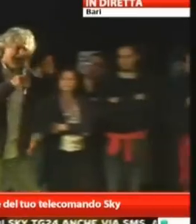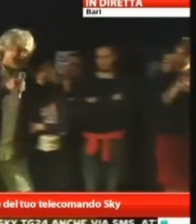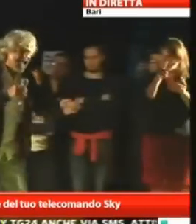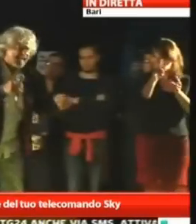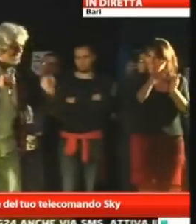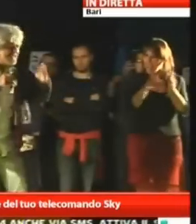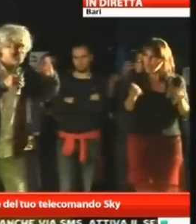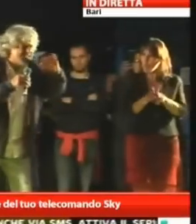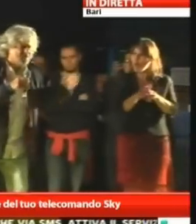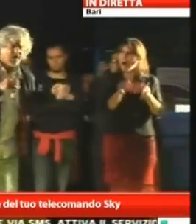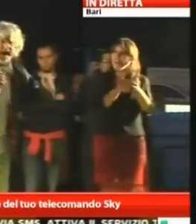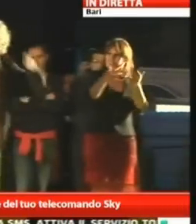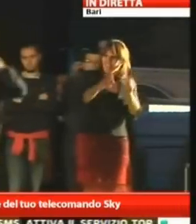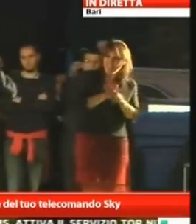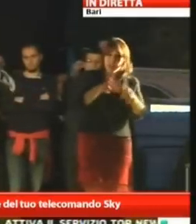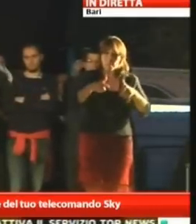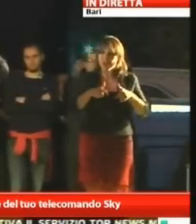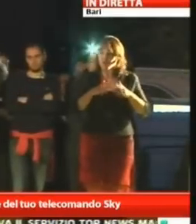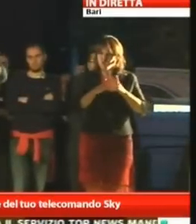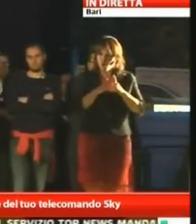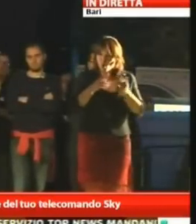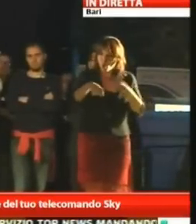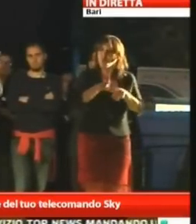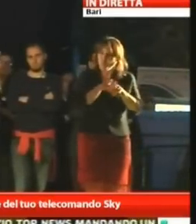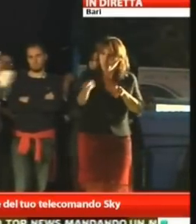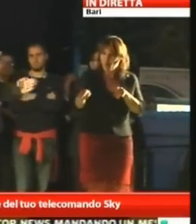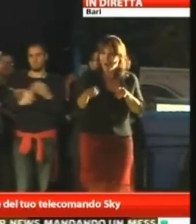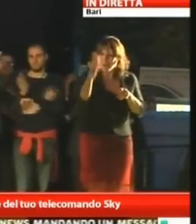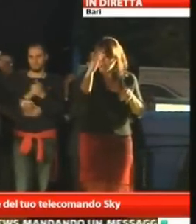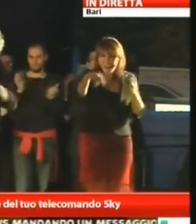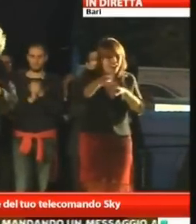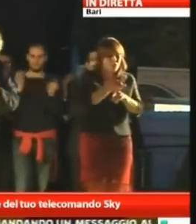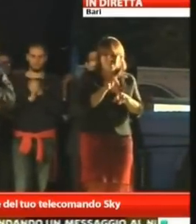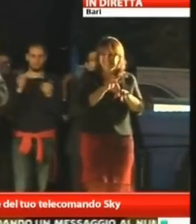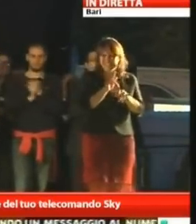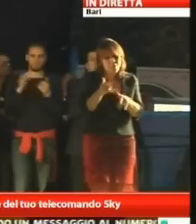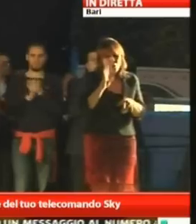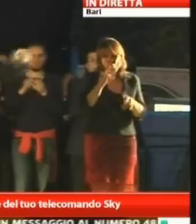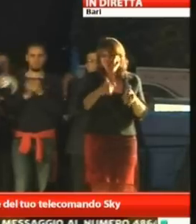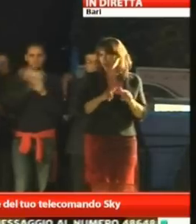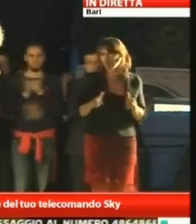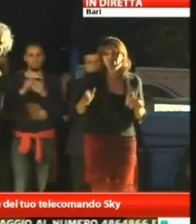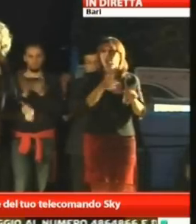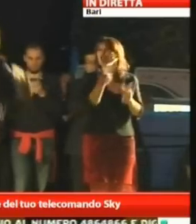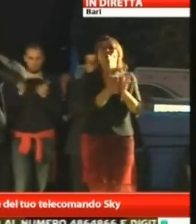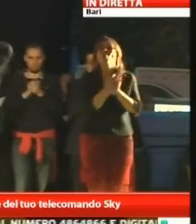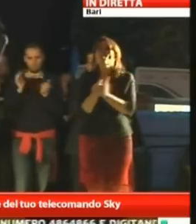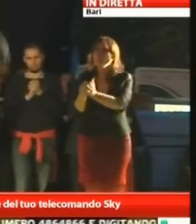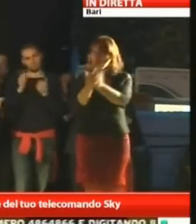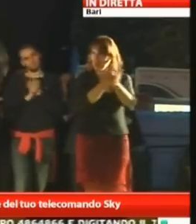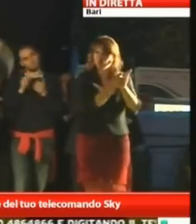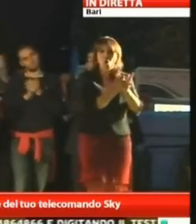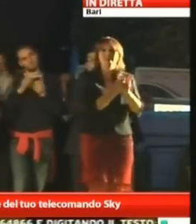figli dei banchieri, i figli dei massoni. Non hanno una sensibilità umana, non ce l'hanno più. Hanno dei numeri e se questi numeri